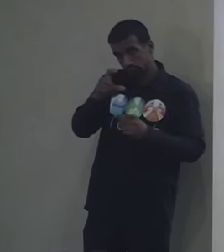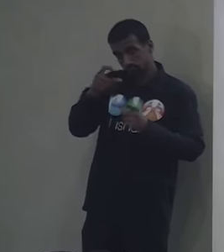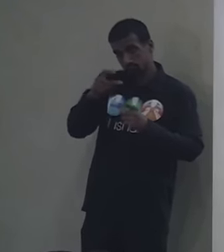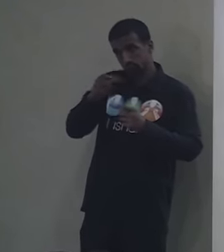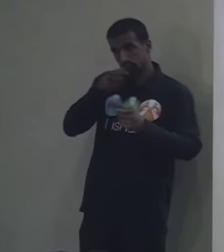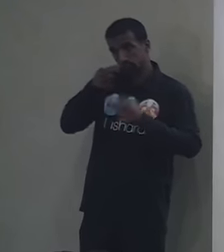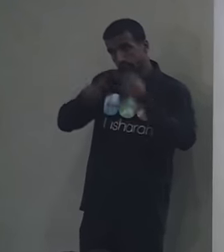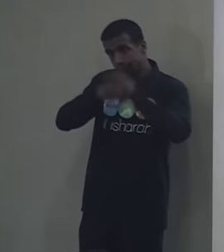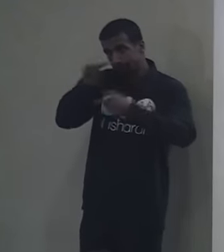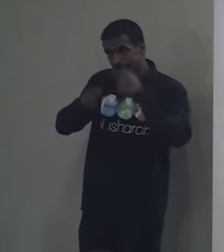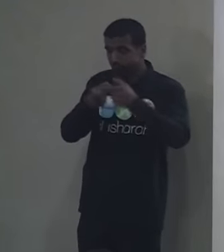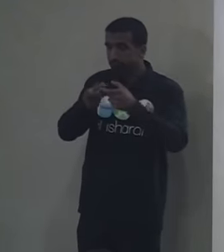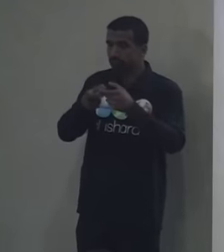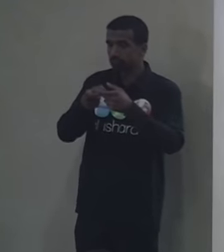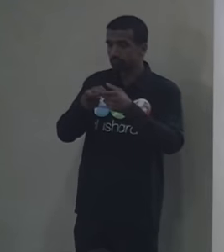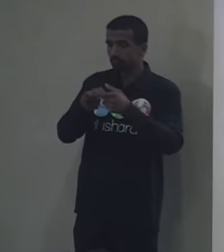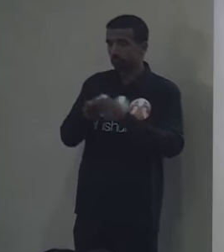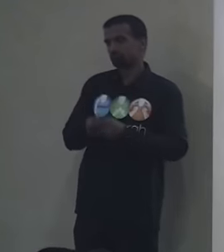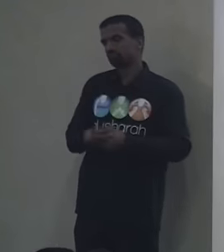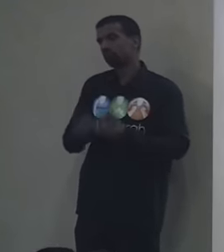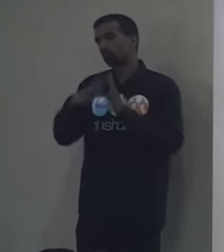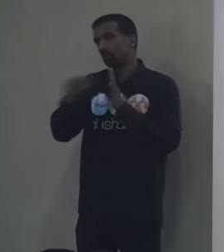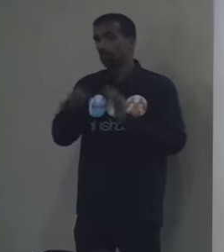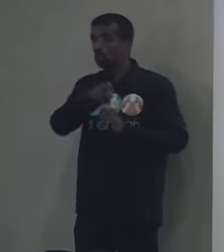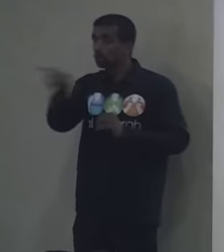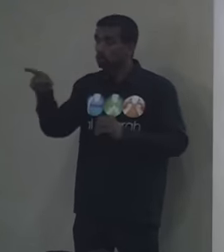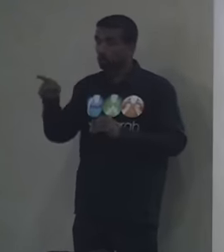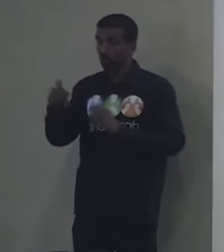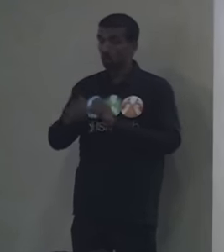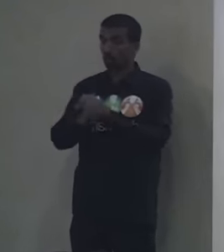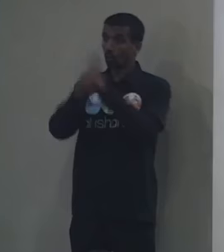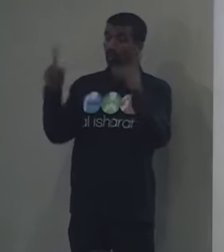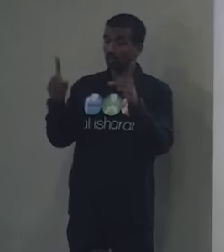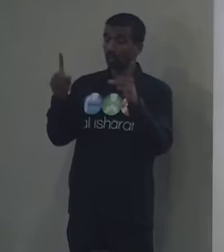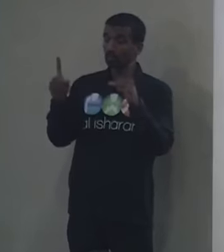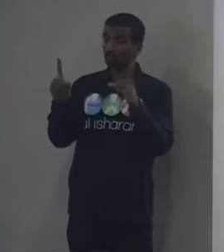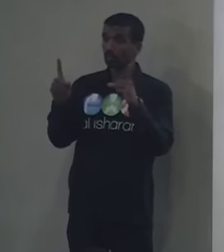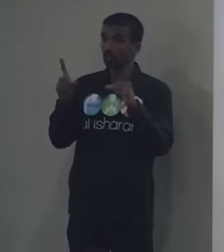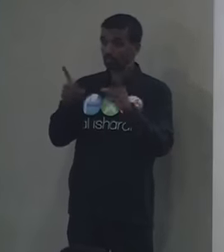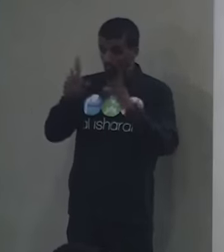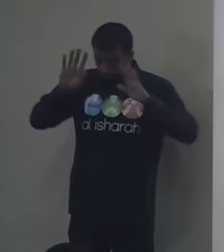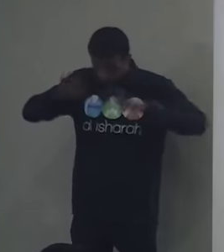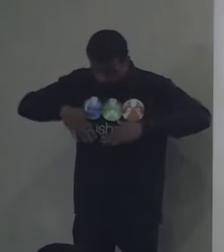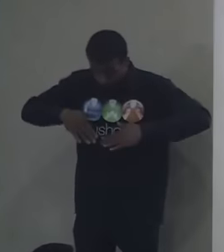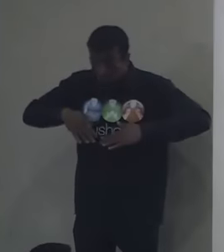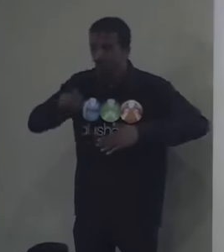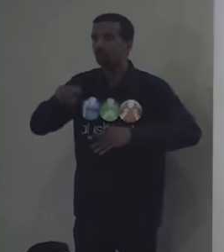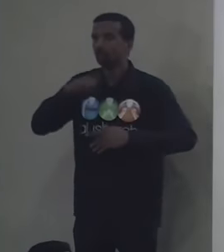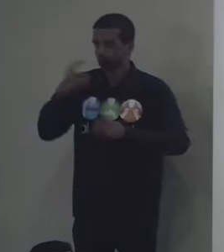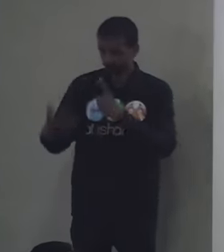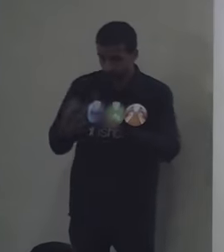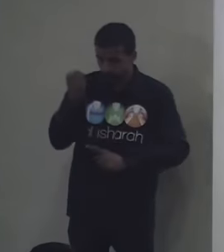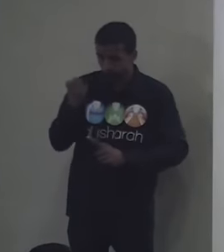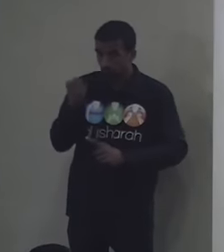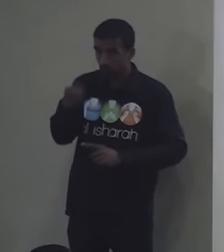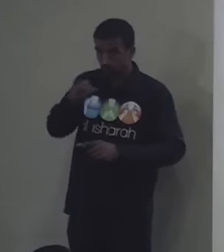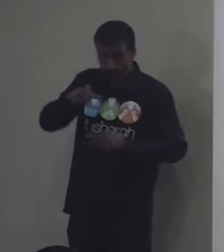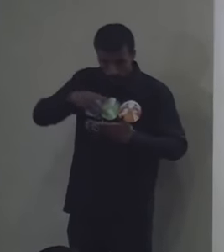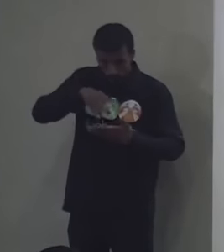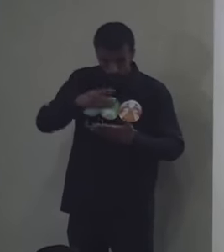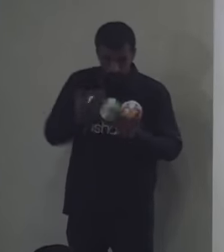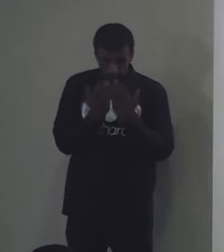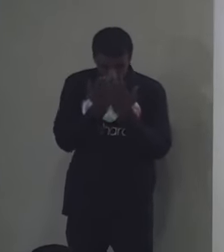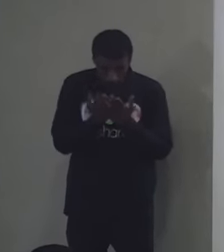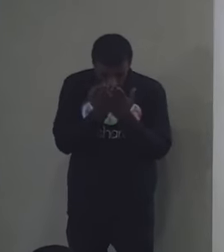لَصَلَّيْتَ. If you woke up, you would have prayed. If you studied, you would have succeeded. Had you done this, this would have happened. There's a had